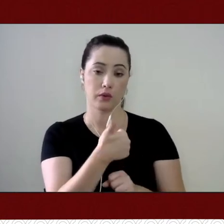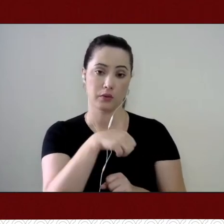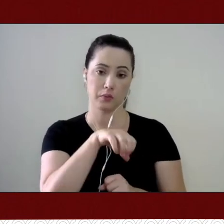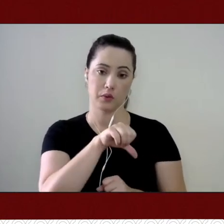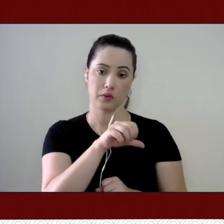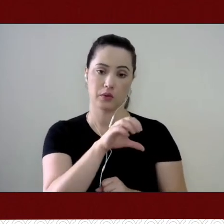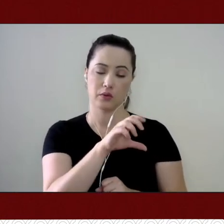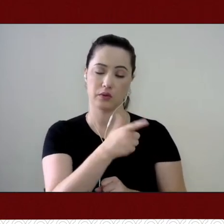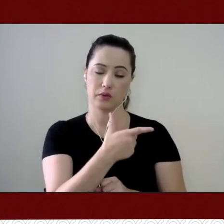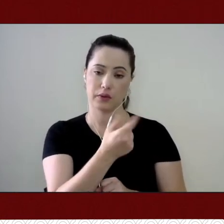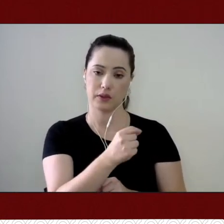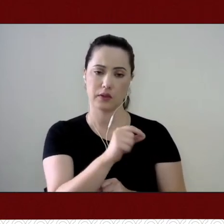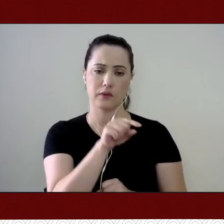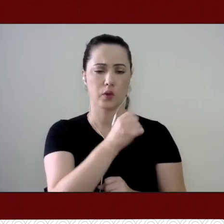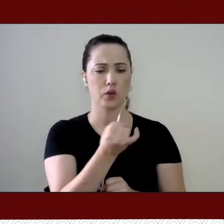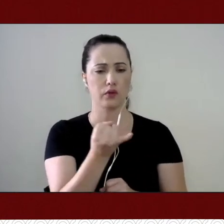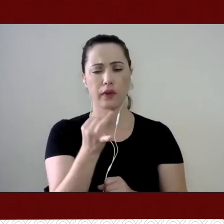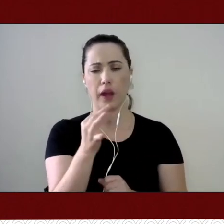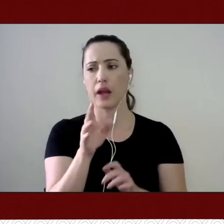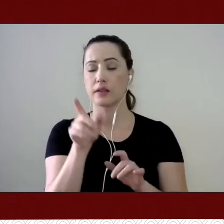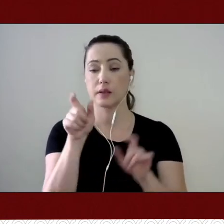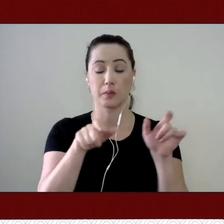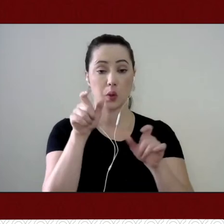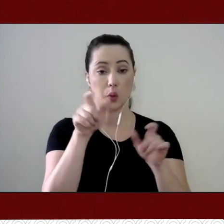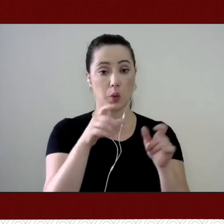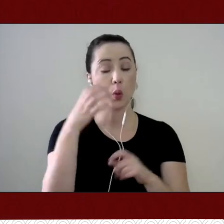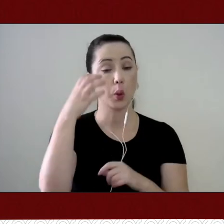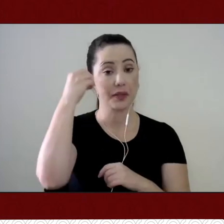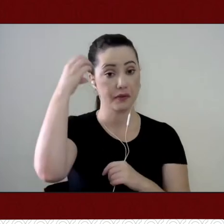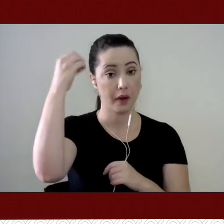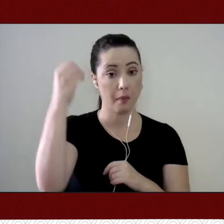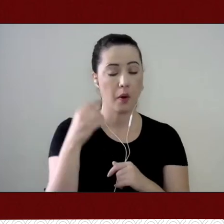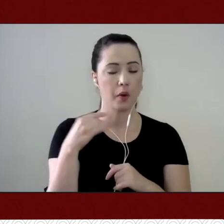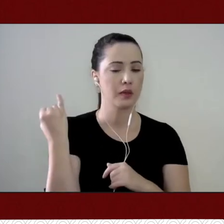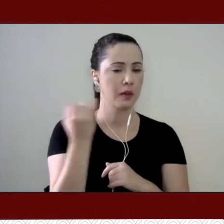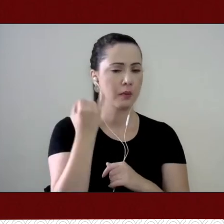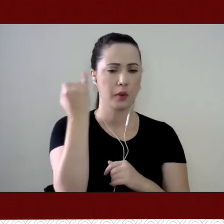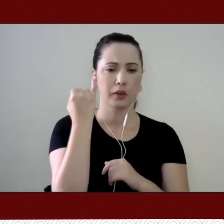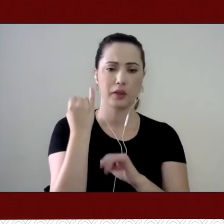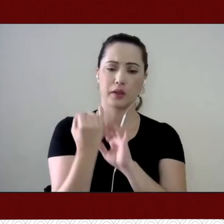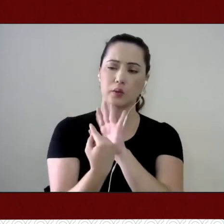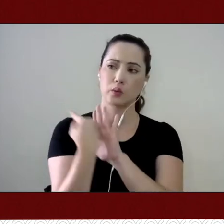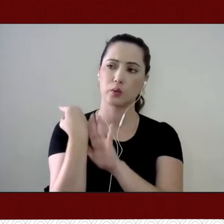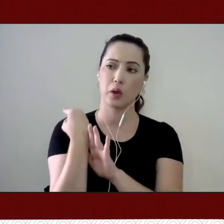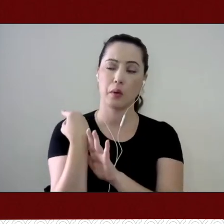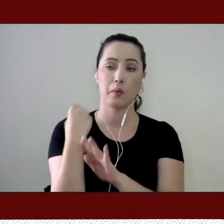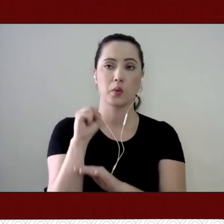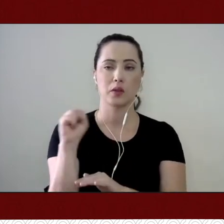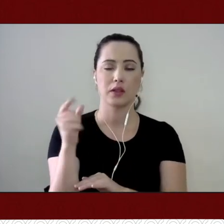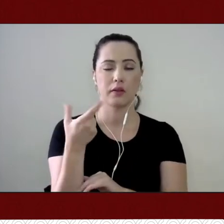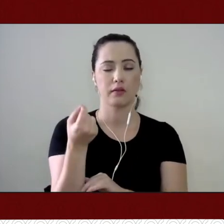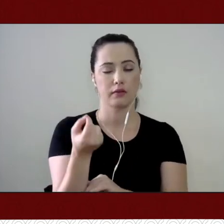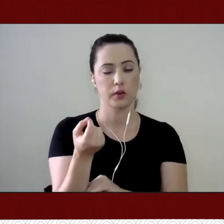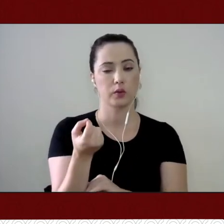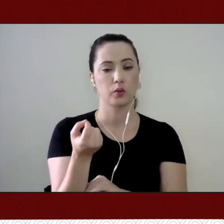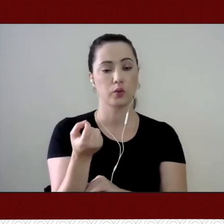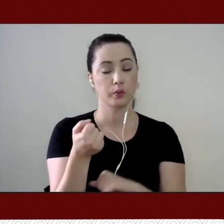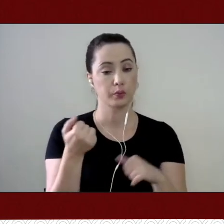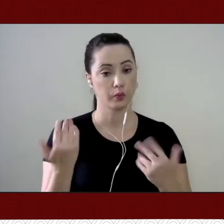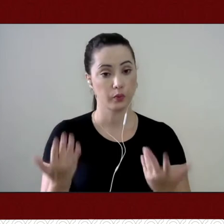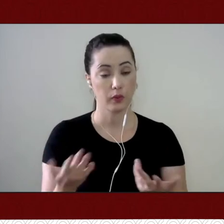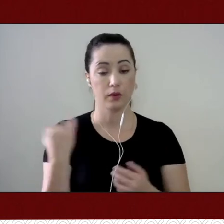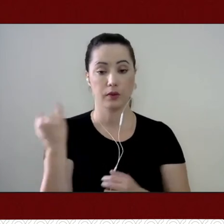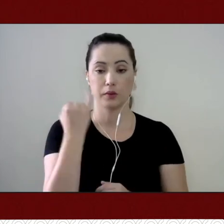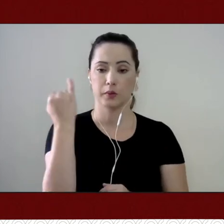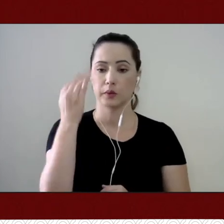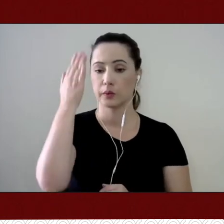simpatizantes do partido são referenciais para a cultura brasileira do século XX. Inclusive, essa referência vai